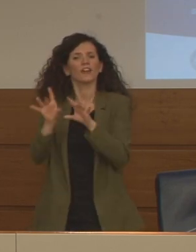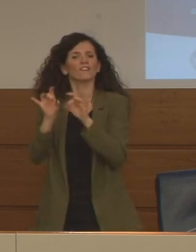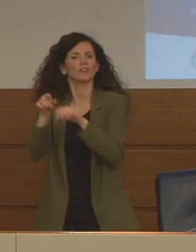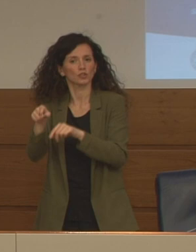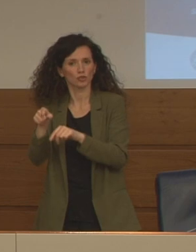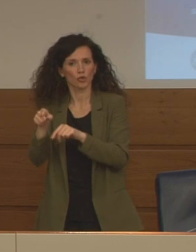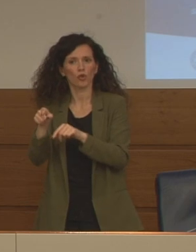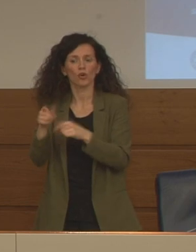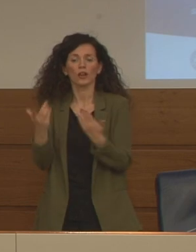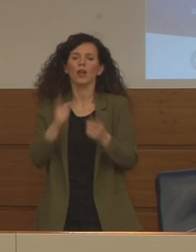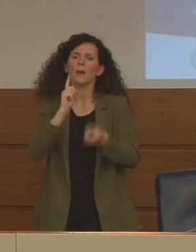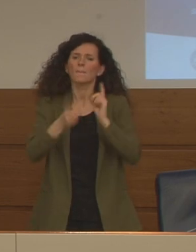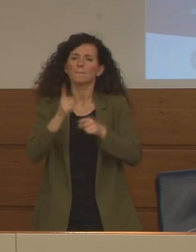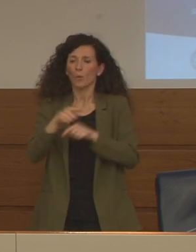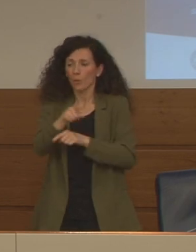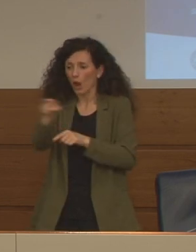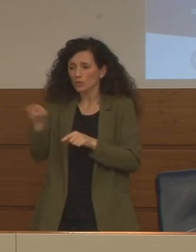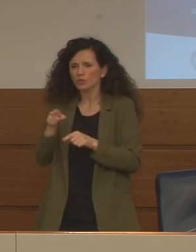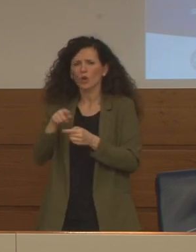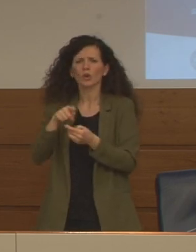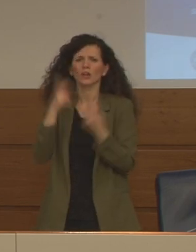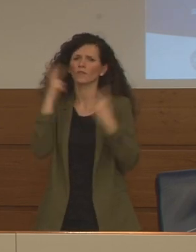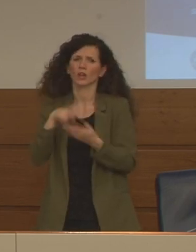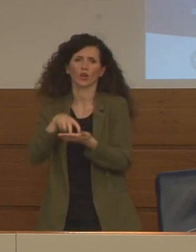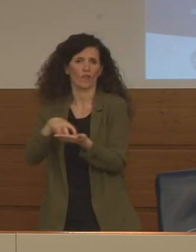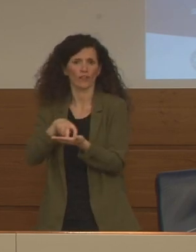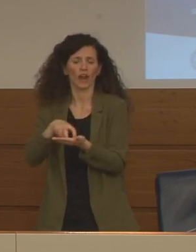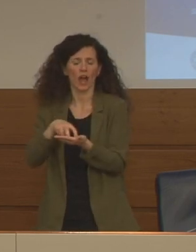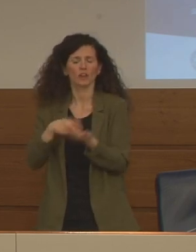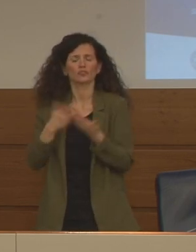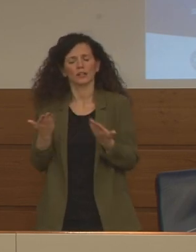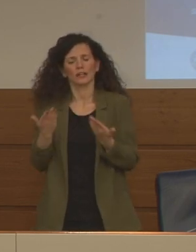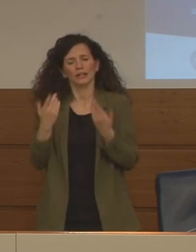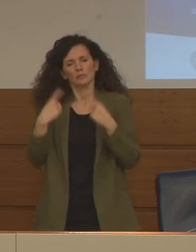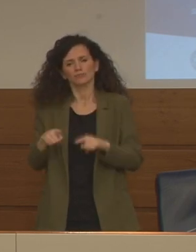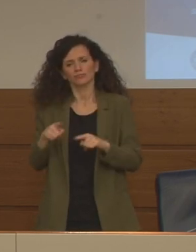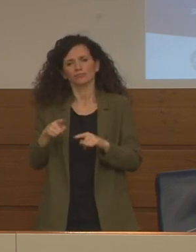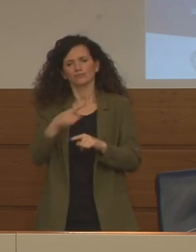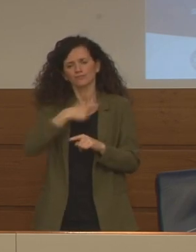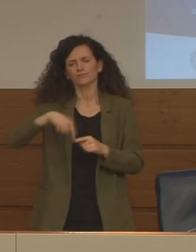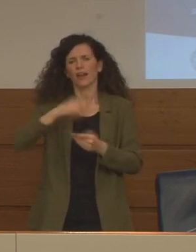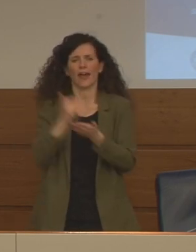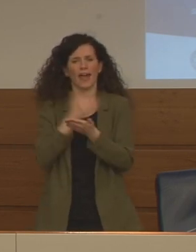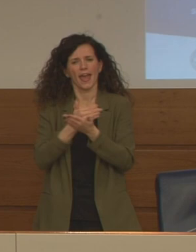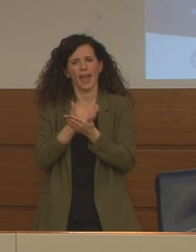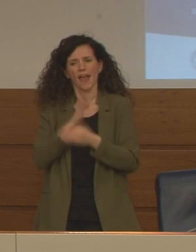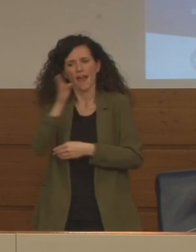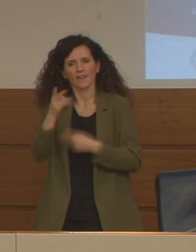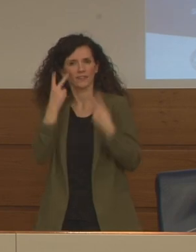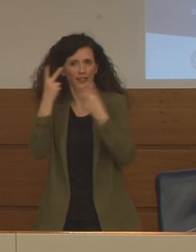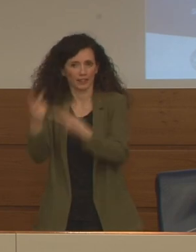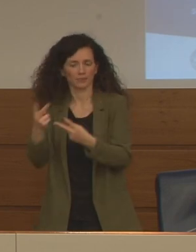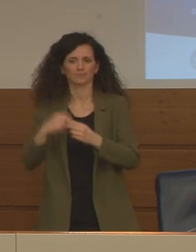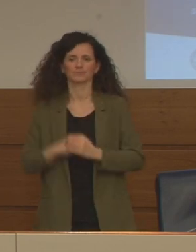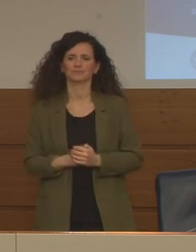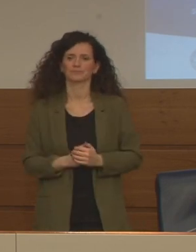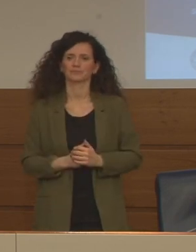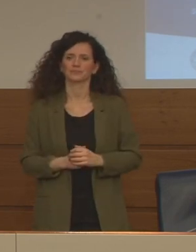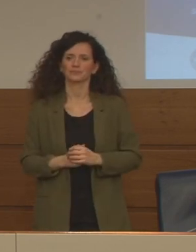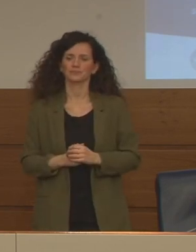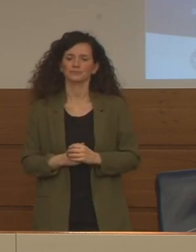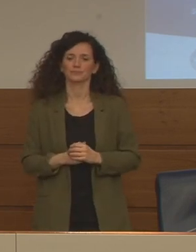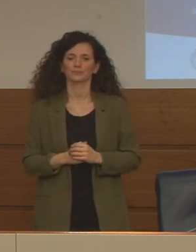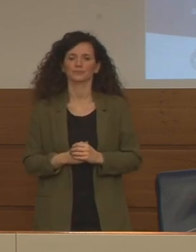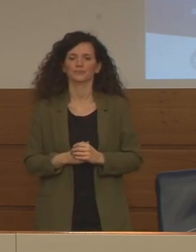particolarmente fragile e quindi ancora una volta questo è un qualcosa che dobbiamo evitare venendo al tema delle dei